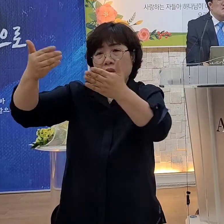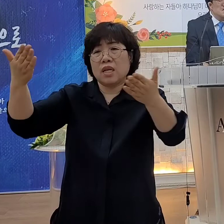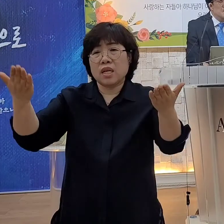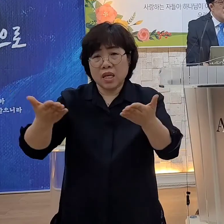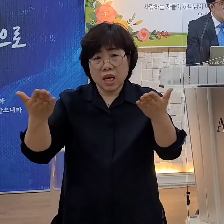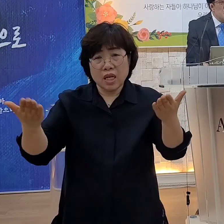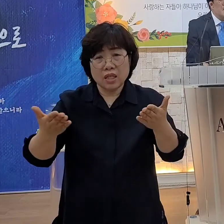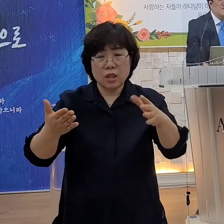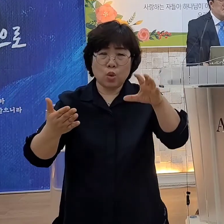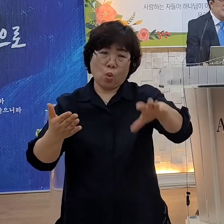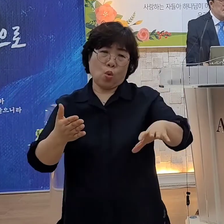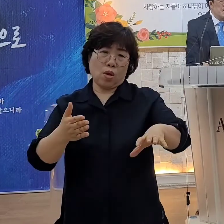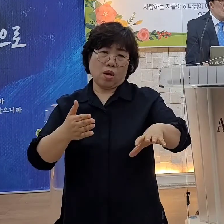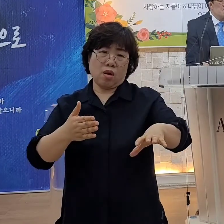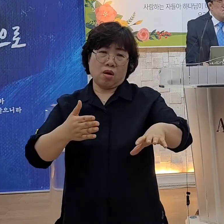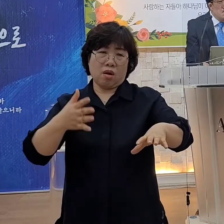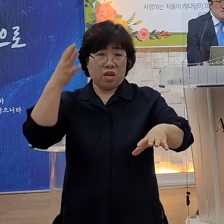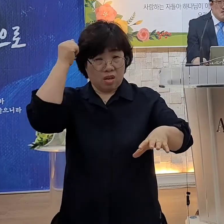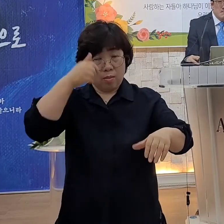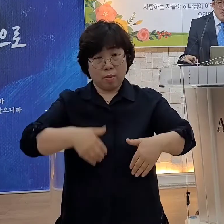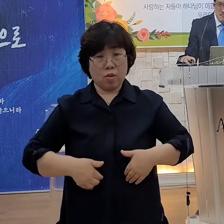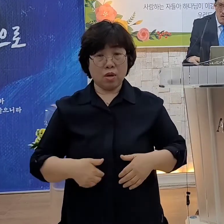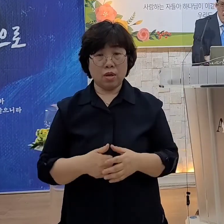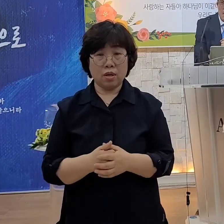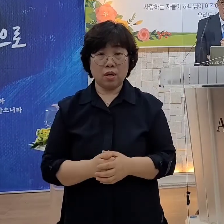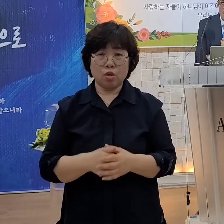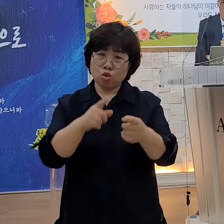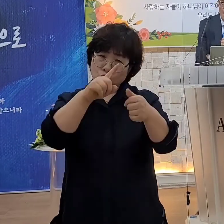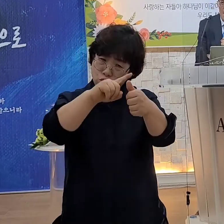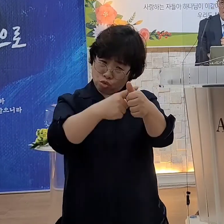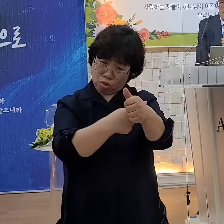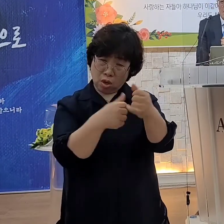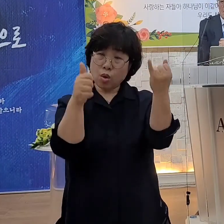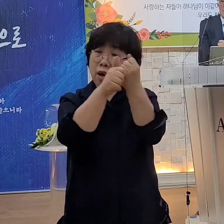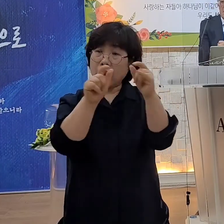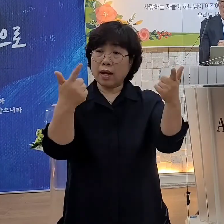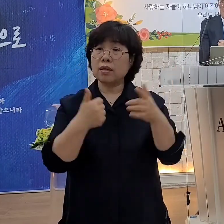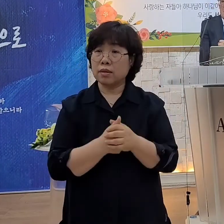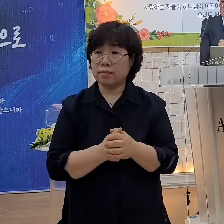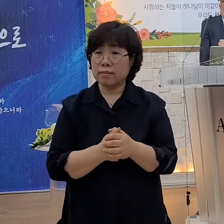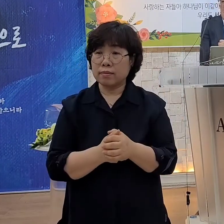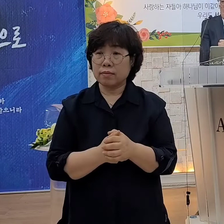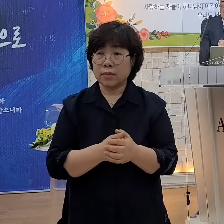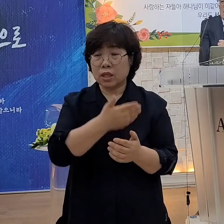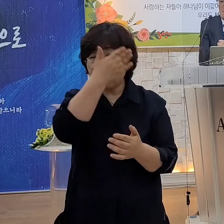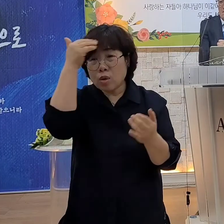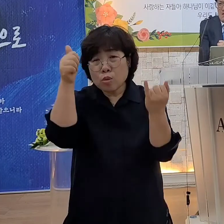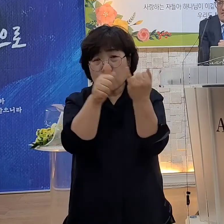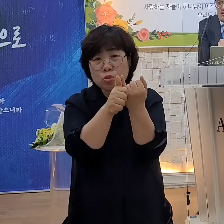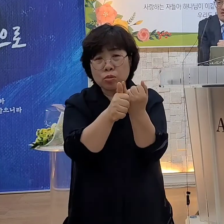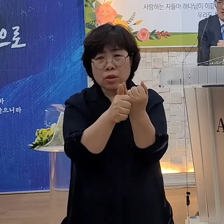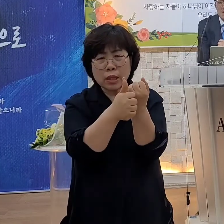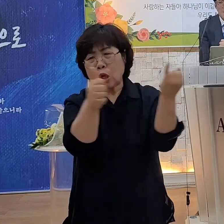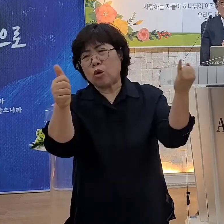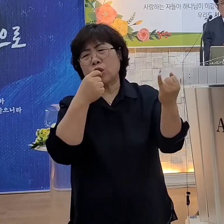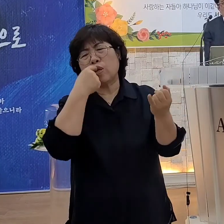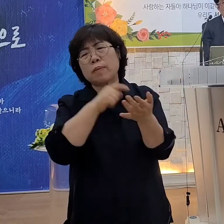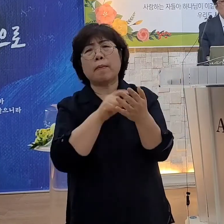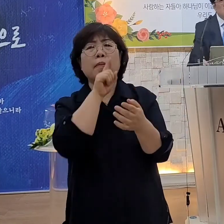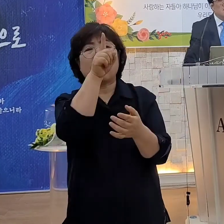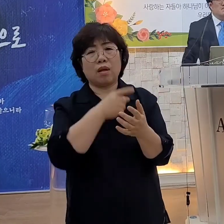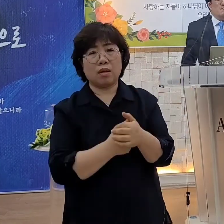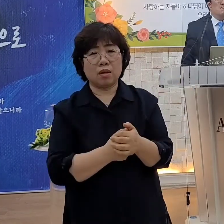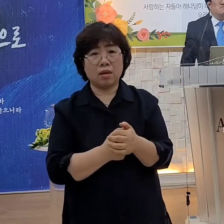일하시는 현장이다. 우연히 여러분이 결혼한 게 아니고 지금 어떤 젊은 부부들은 막 이혼하니만이